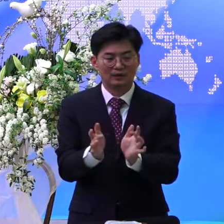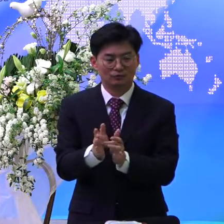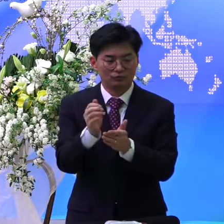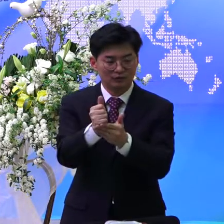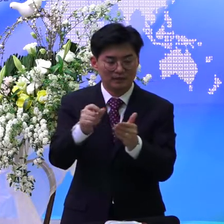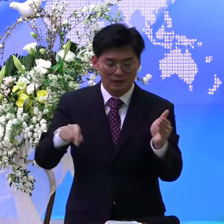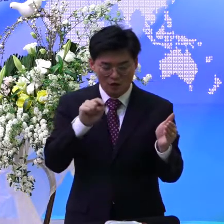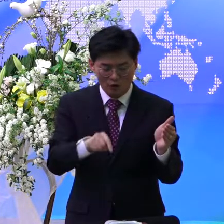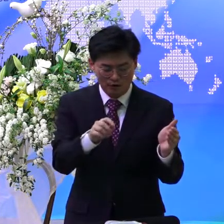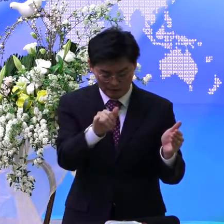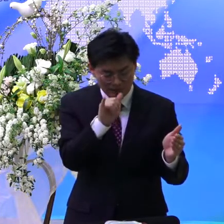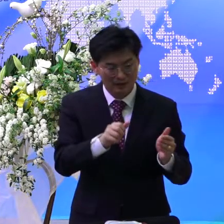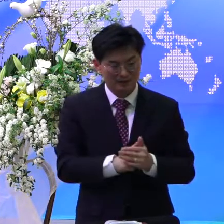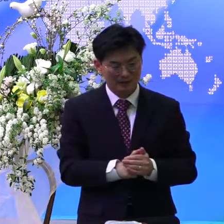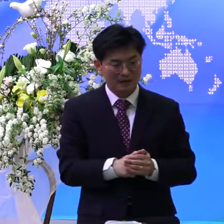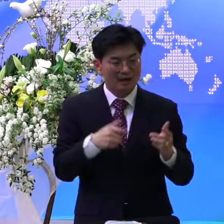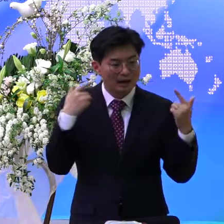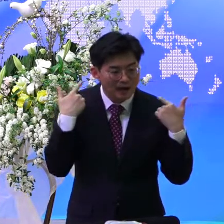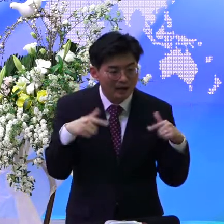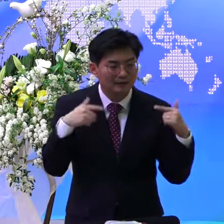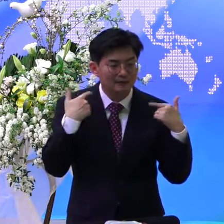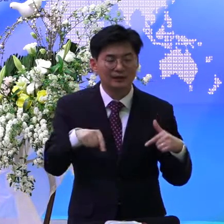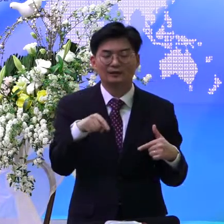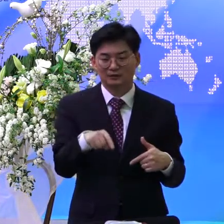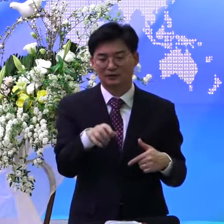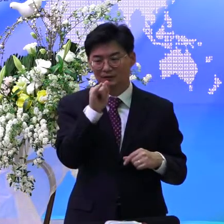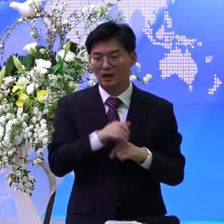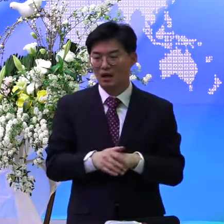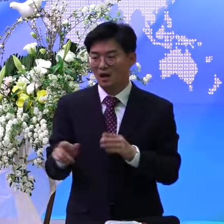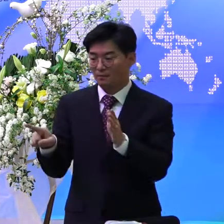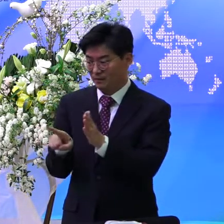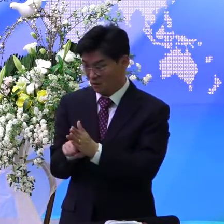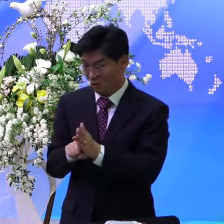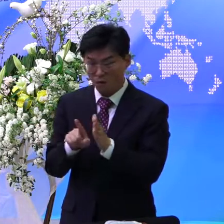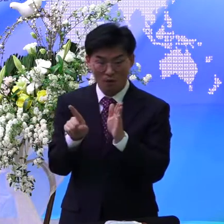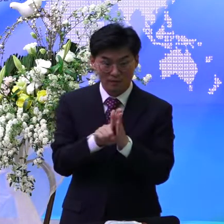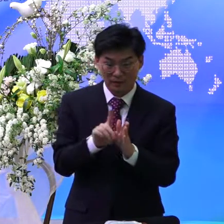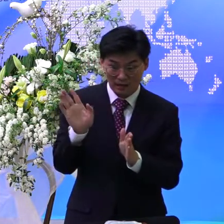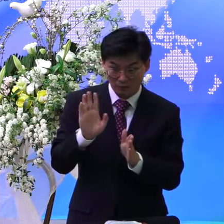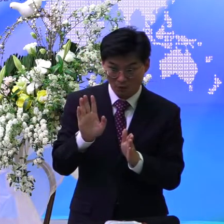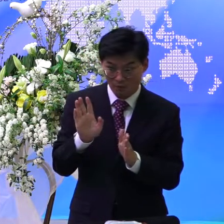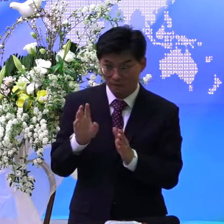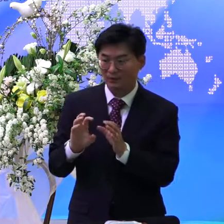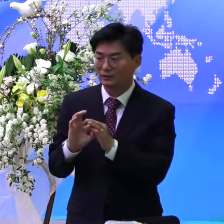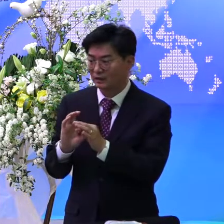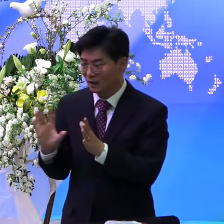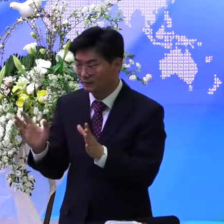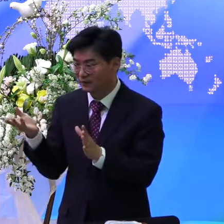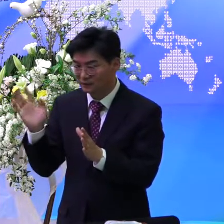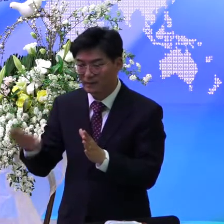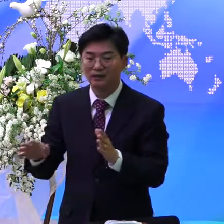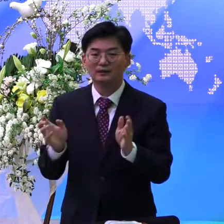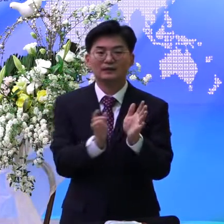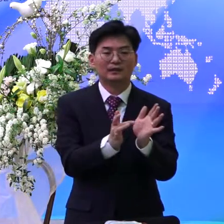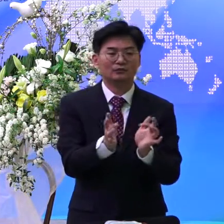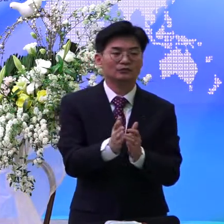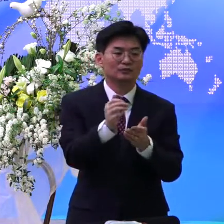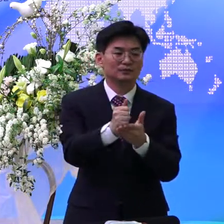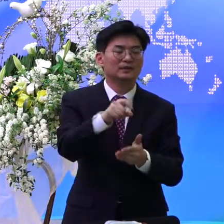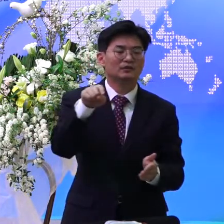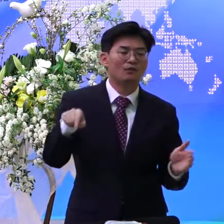믿느냐 믿지 않느냐는 우리들의 선택일 수 있지만 믿는 것과 믿지 않는 것은 엄청난 차이가 있습니다.